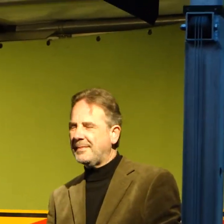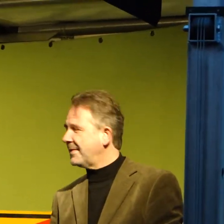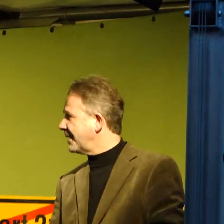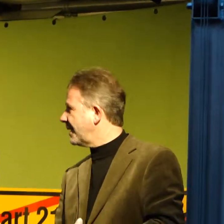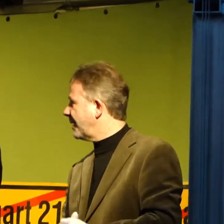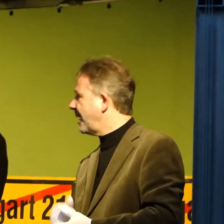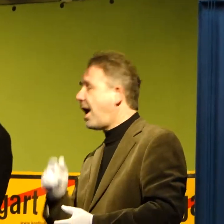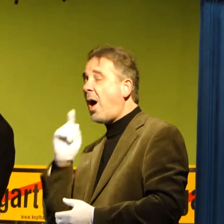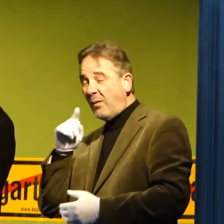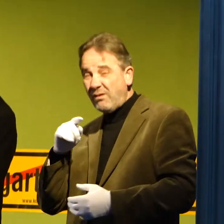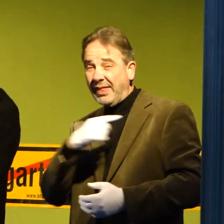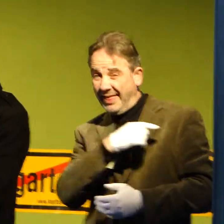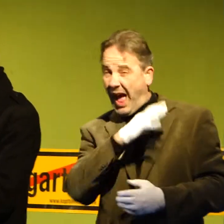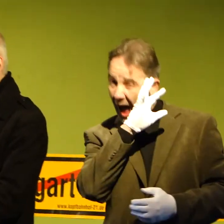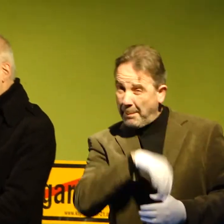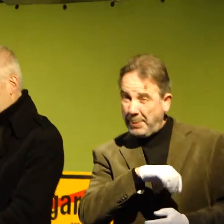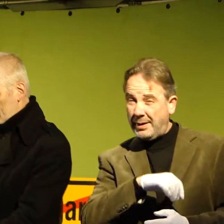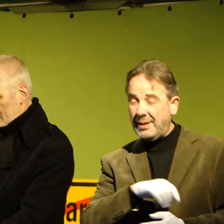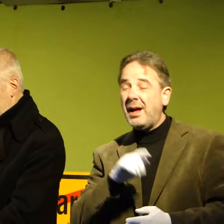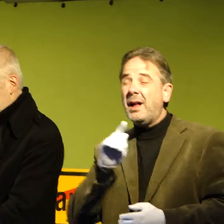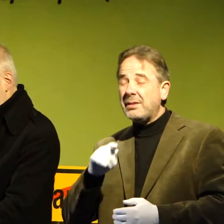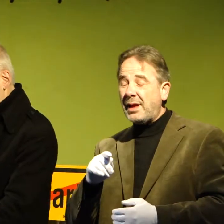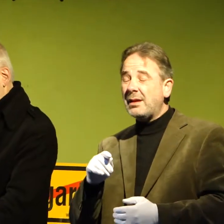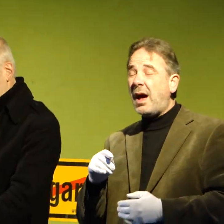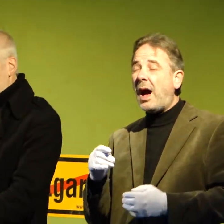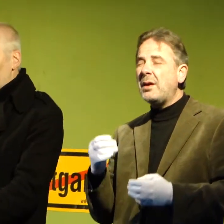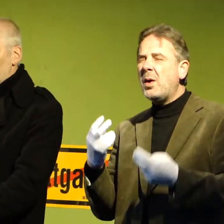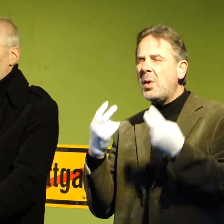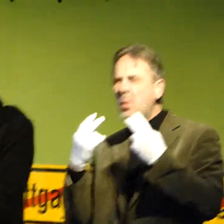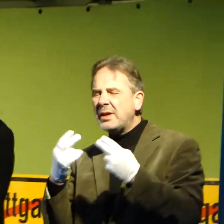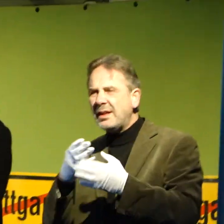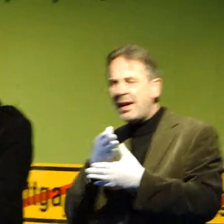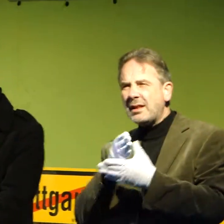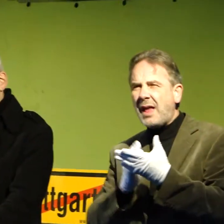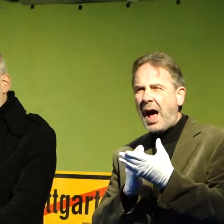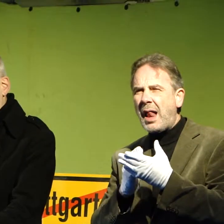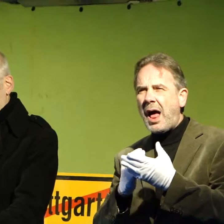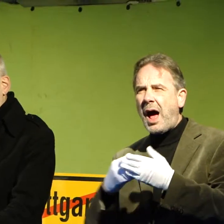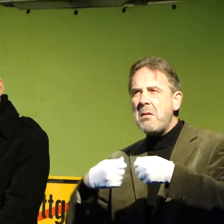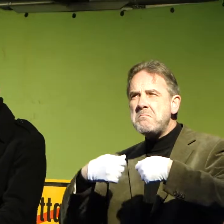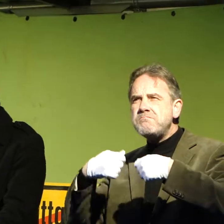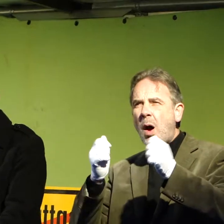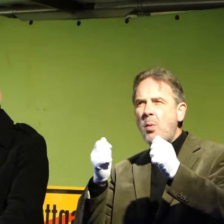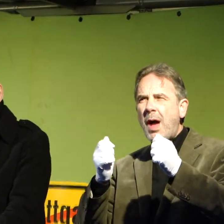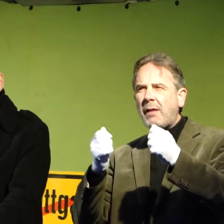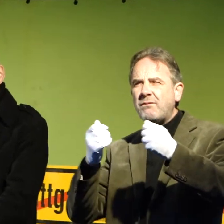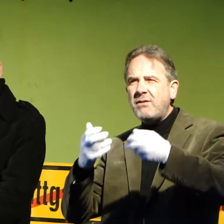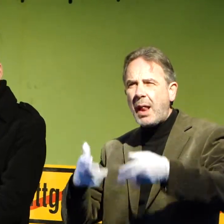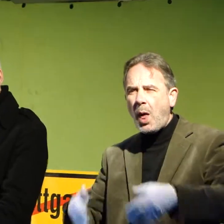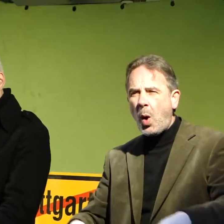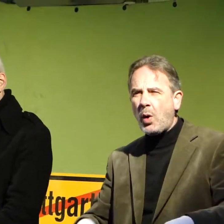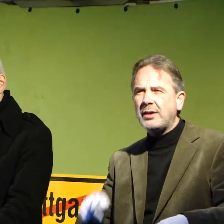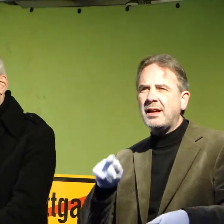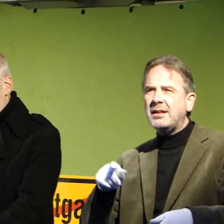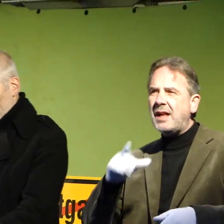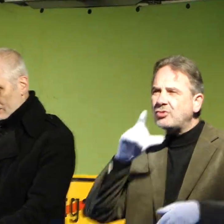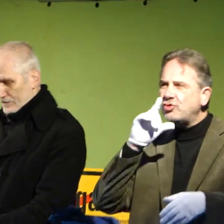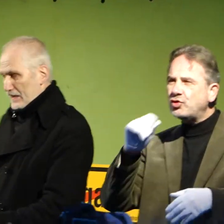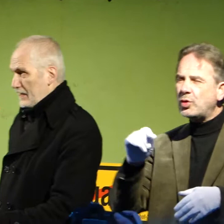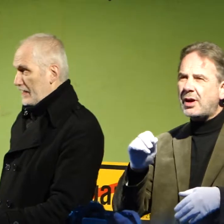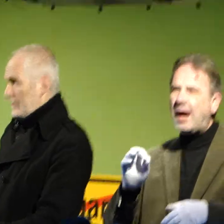Wenn das geschieht, geht ein wesentlicher Teil eines Bauwerks verloren, das Stuttgart für